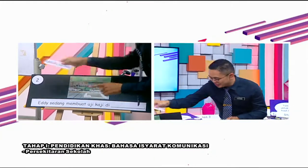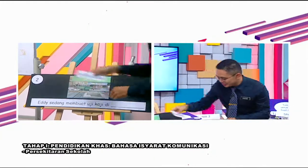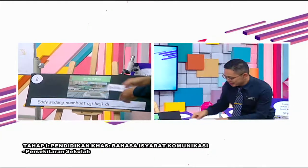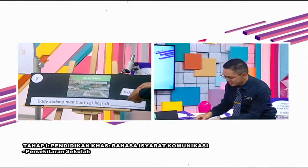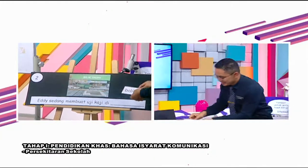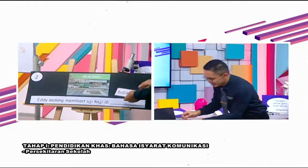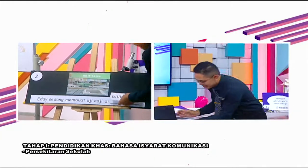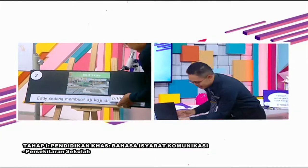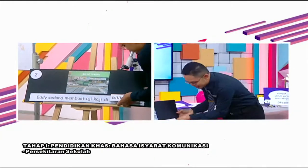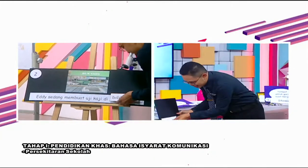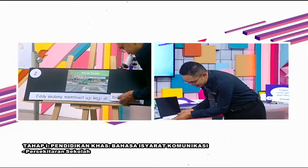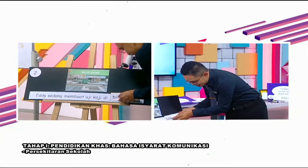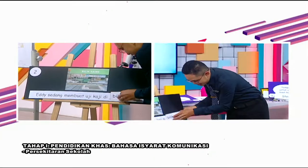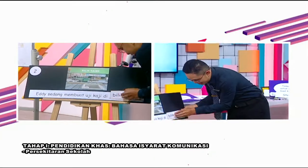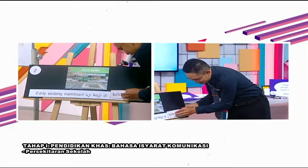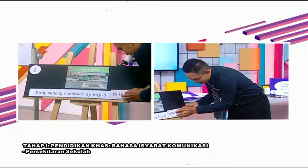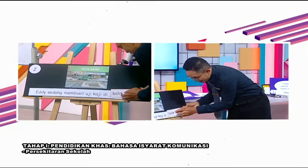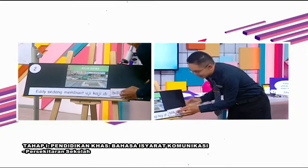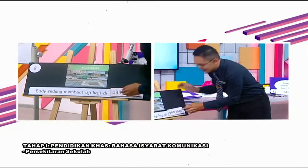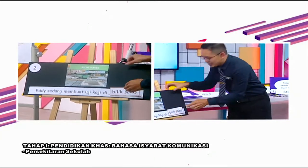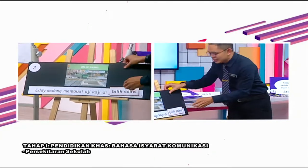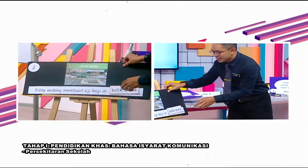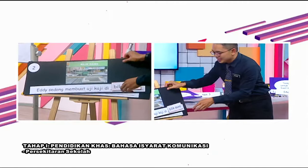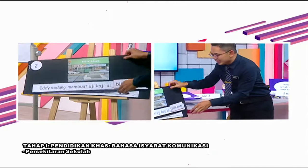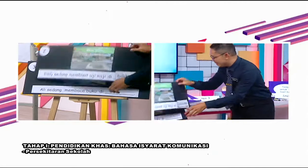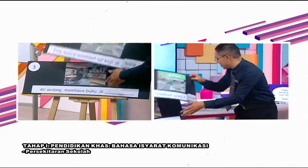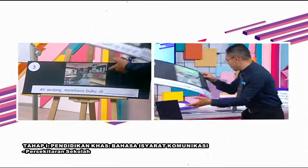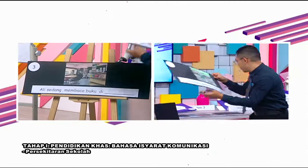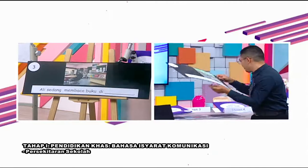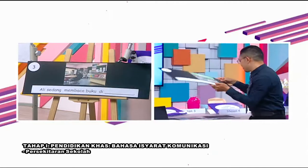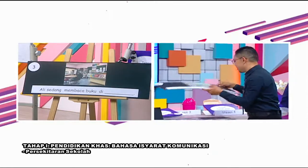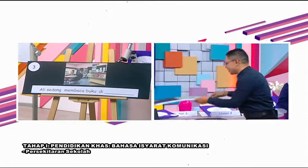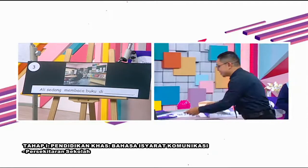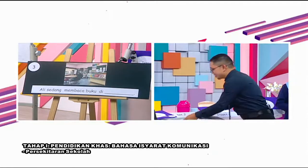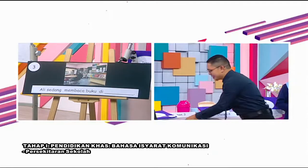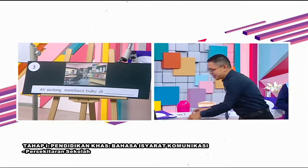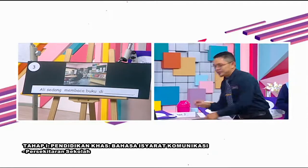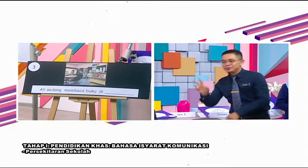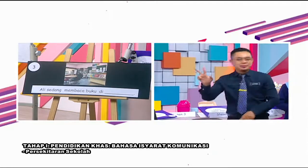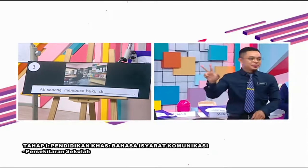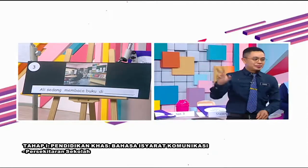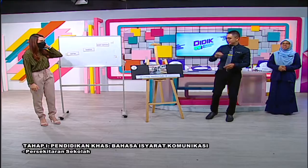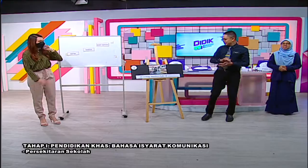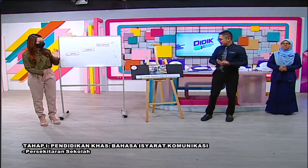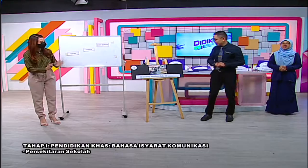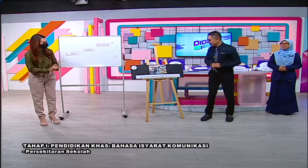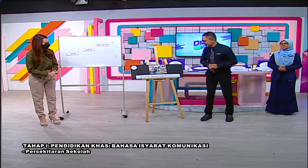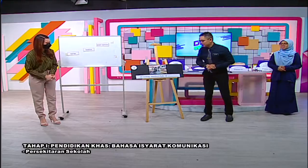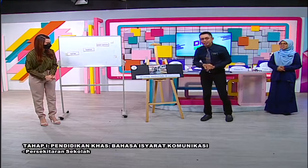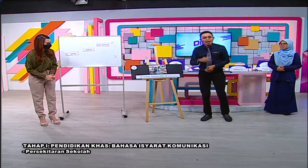betul. Okey. Seterusnya, yang ketiga. Seterusnya, nombor tiga. Okey, silakan cikgu. Okey,